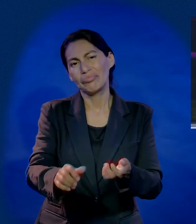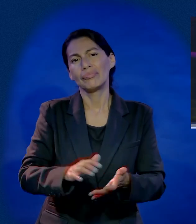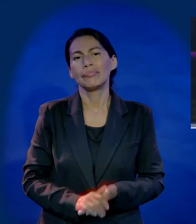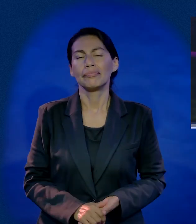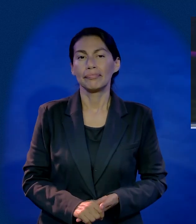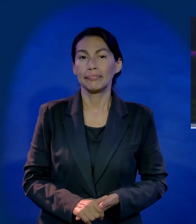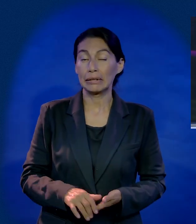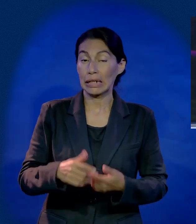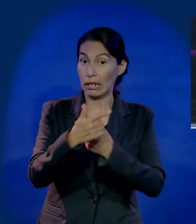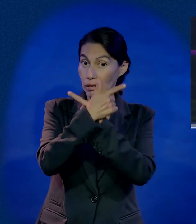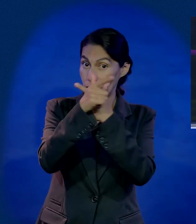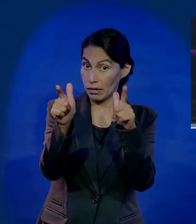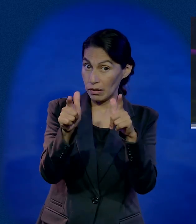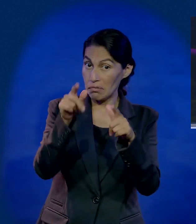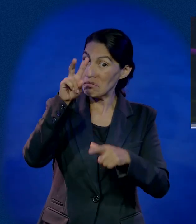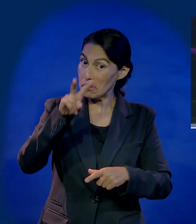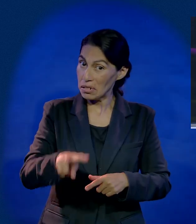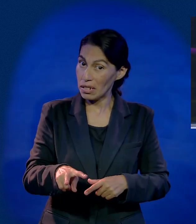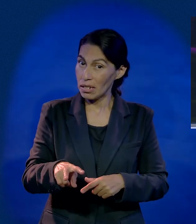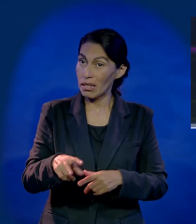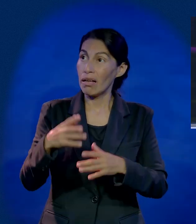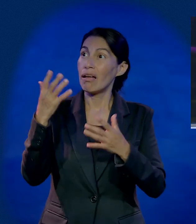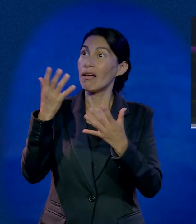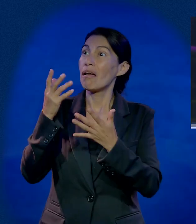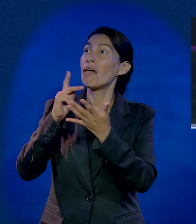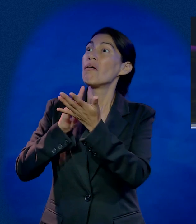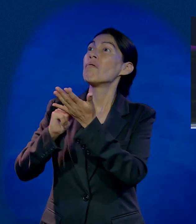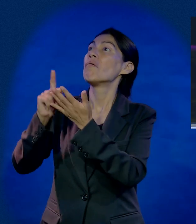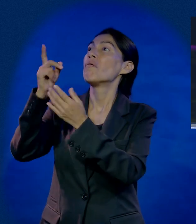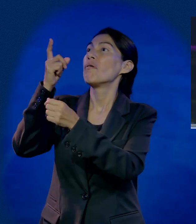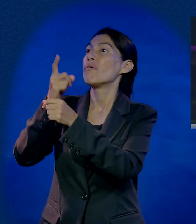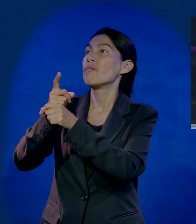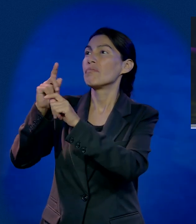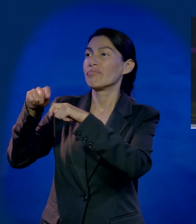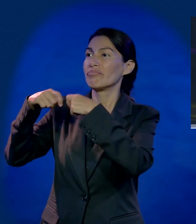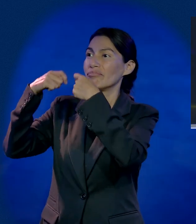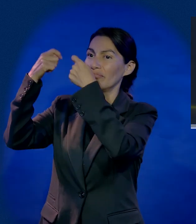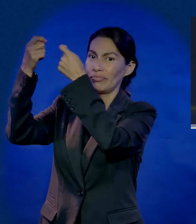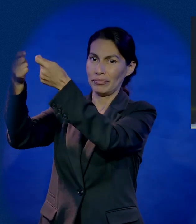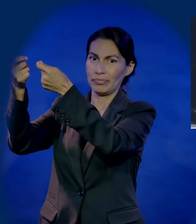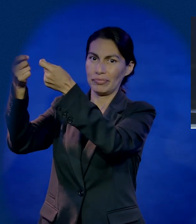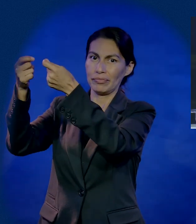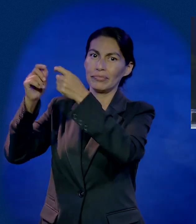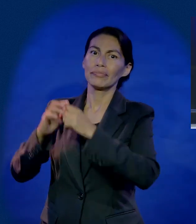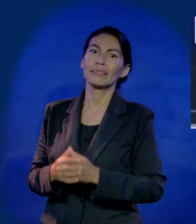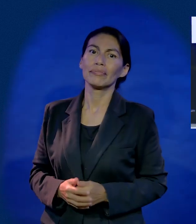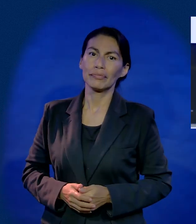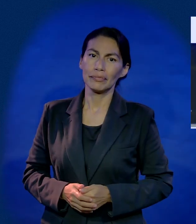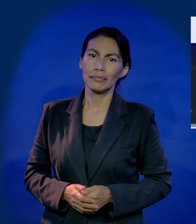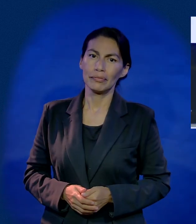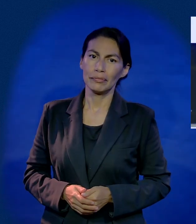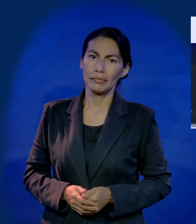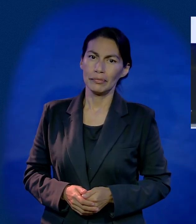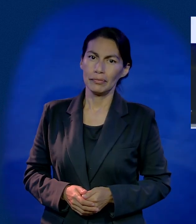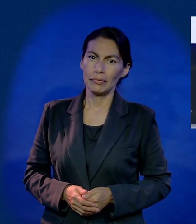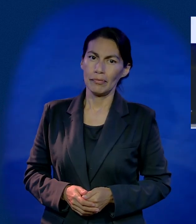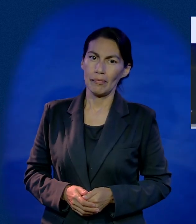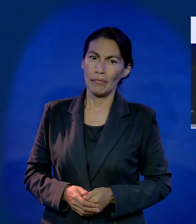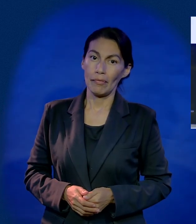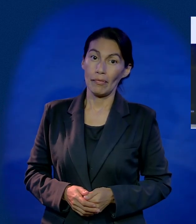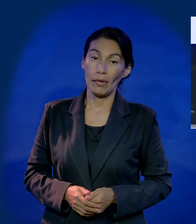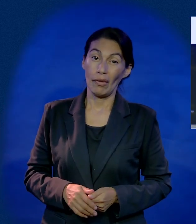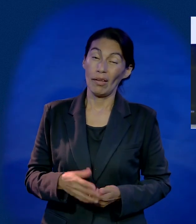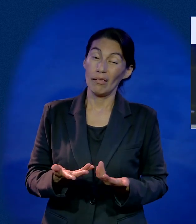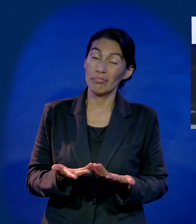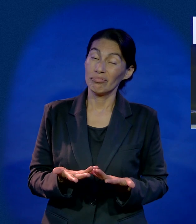causa destrucción. La libertad genuina es la de someter la voluntad a Jesucristo, porque o se